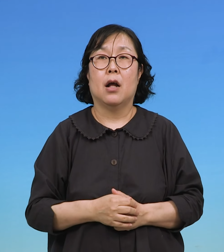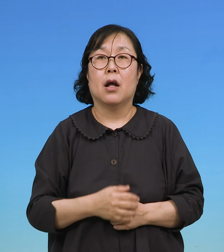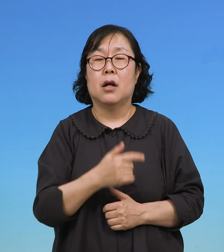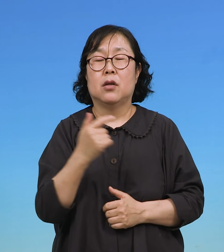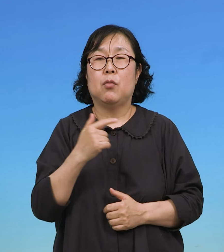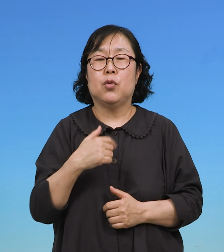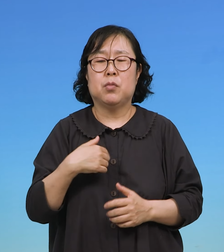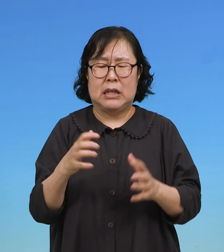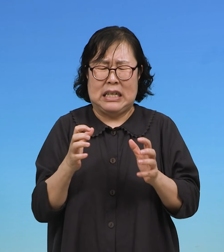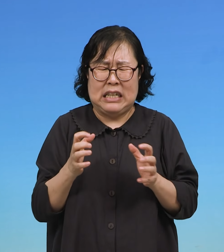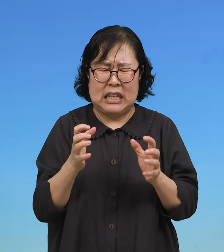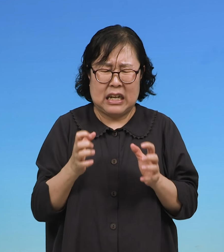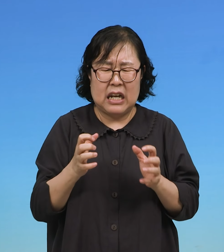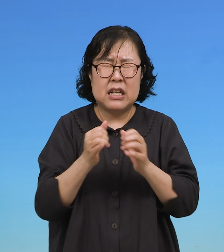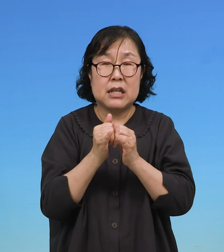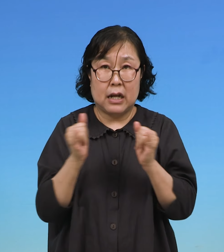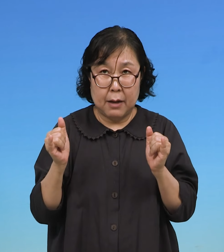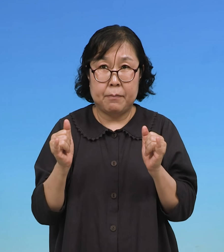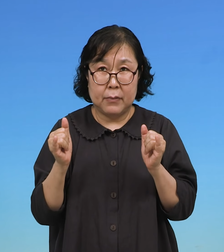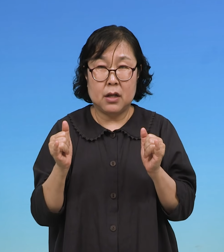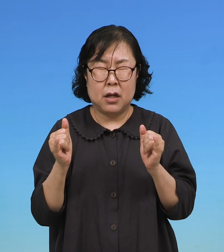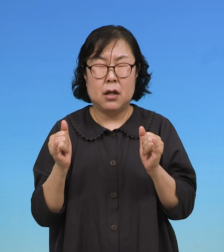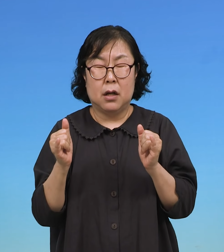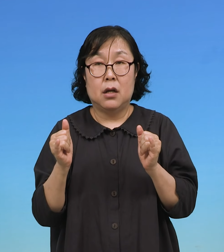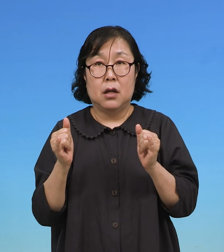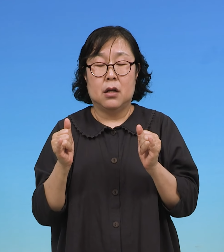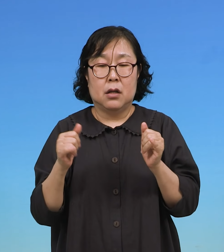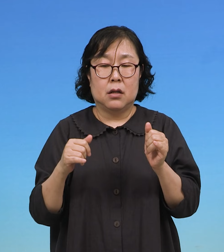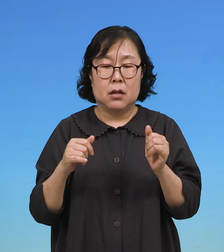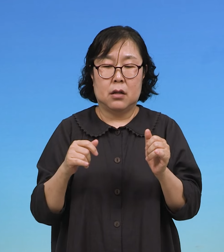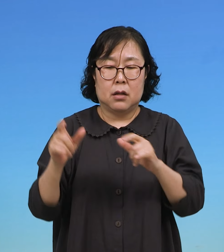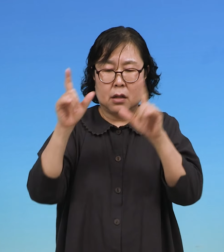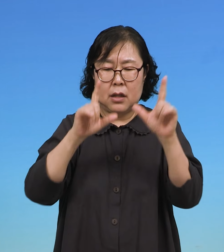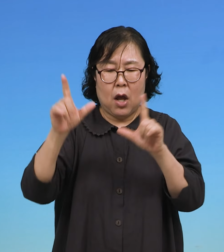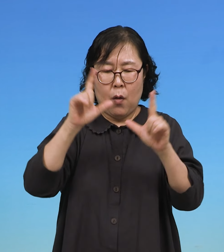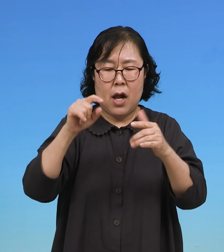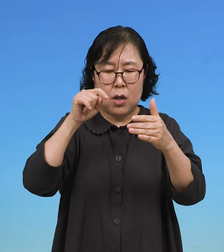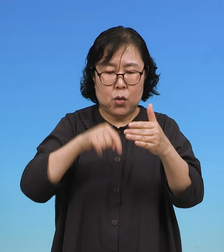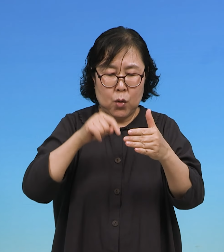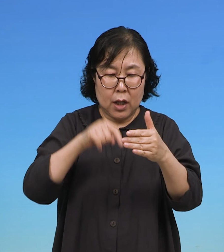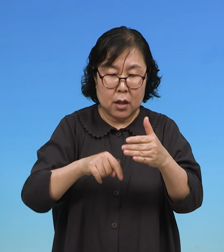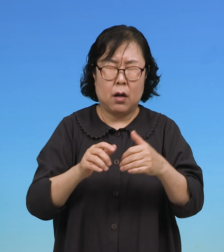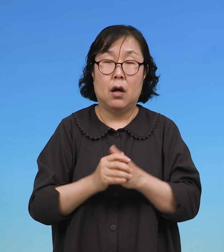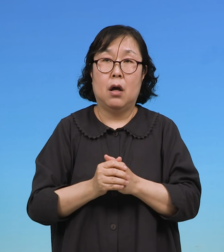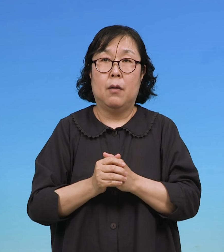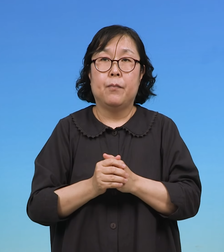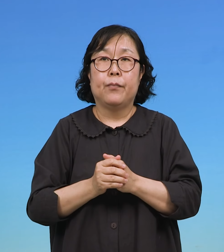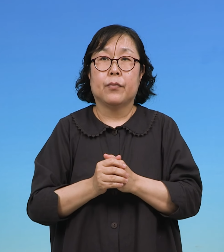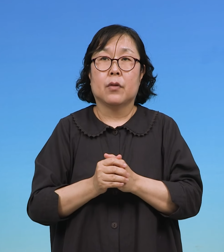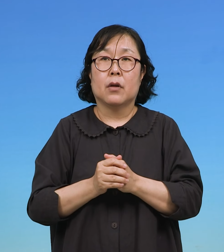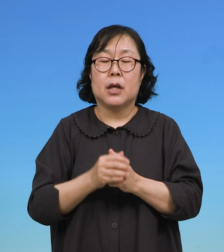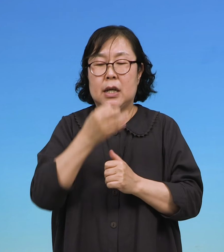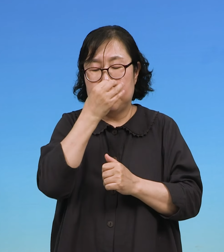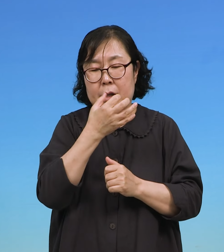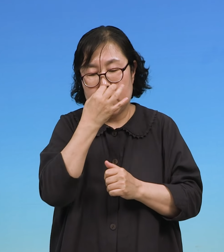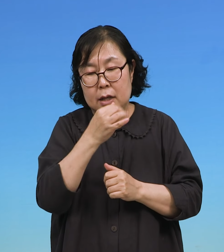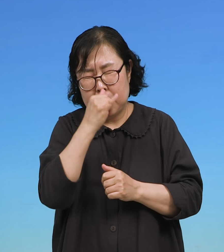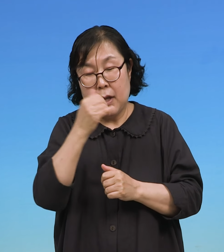시대에서 저는 정말 우리나라 분들 너무 좋아하지만 정말 마음에 안 드는 거 한두 가지가